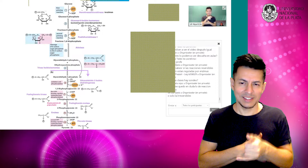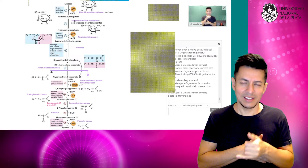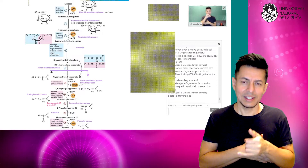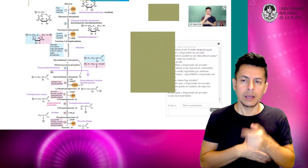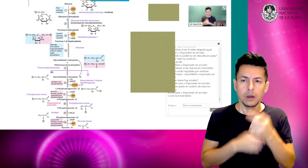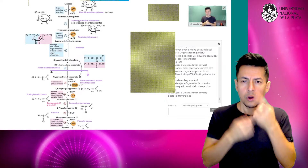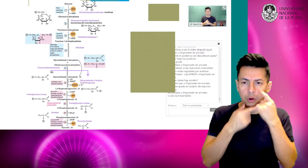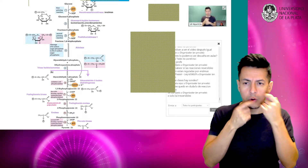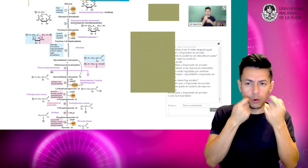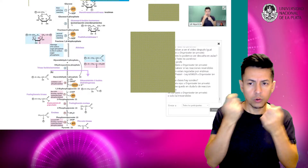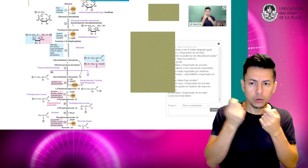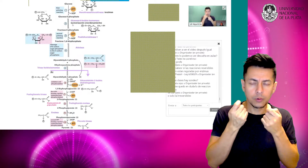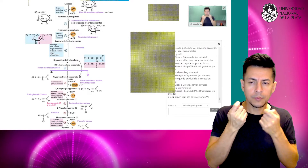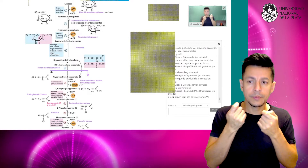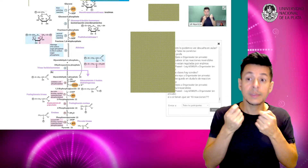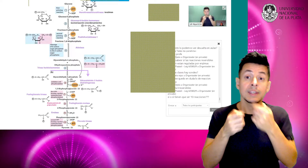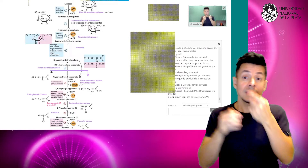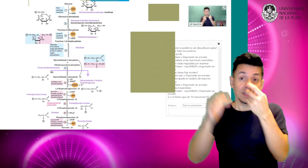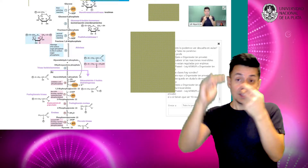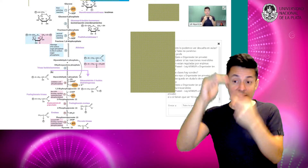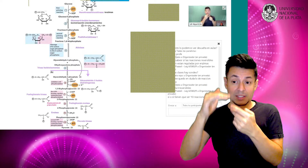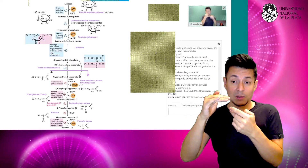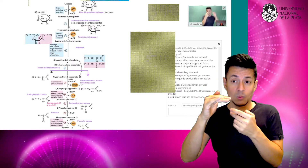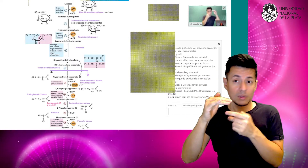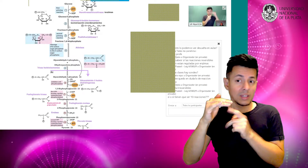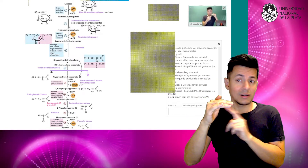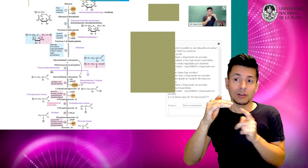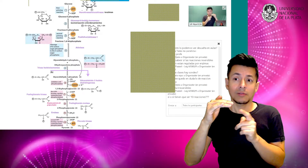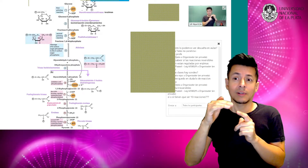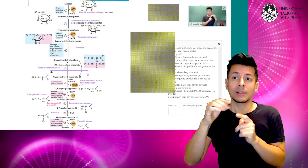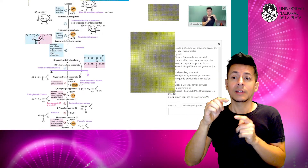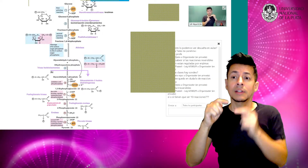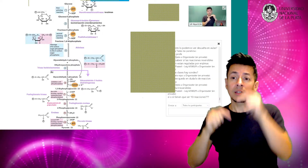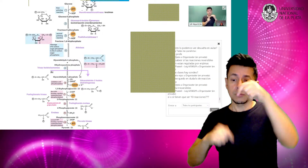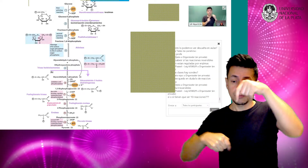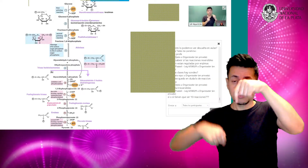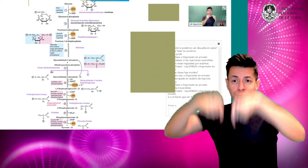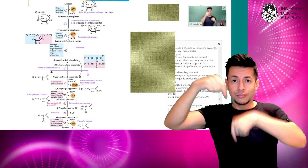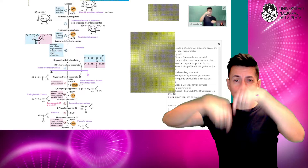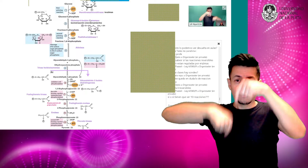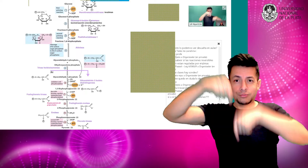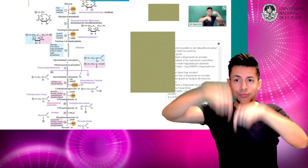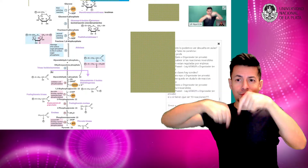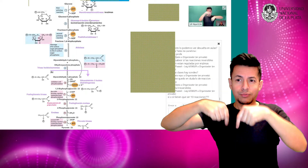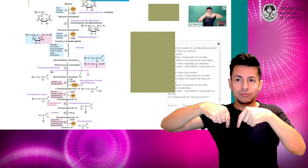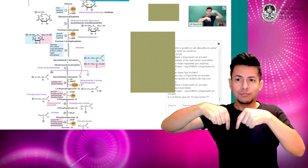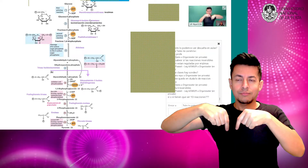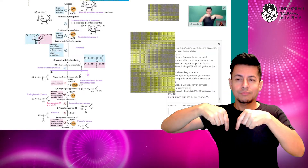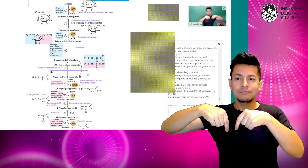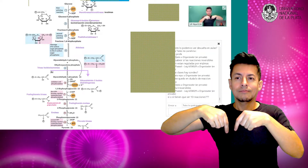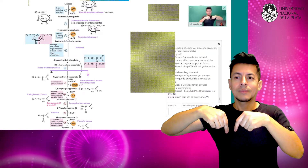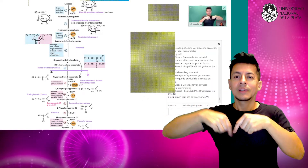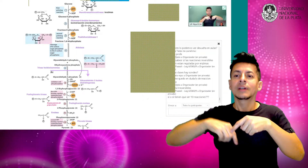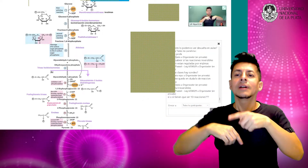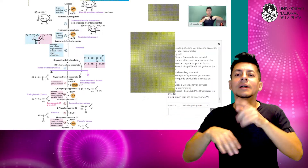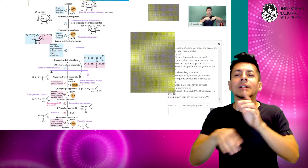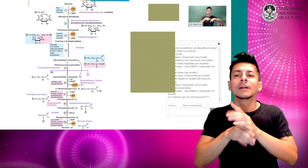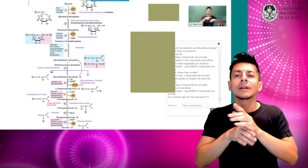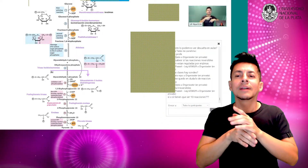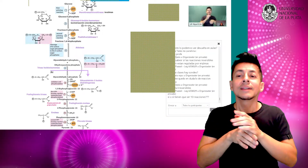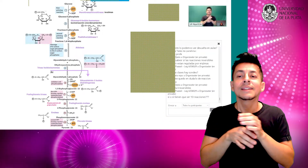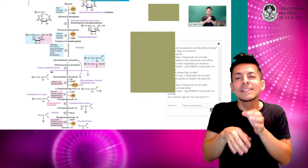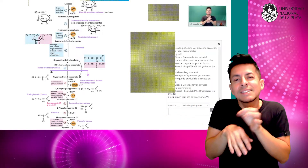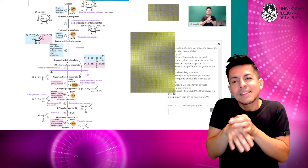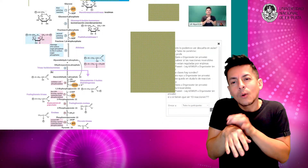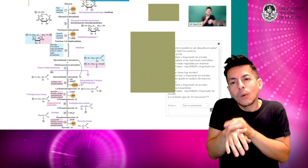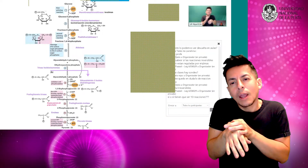No así la segunda reacción química, que tiene una flecha de ida y vuelta. Es decir, la célula aprovecha a regular las